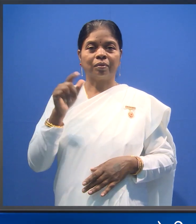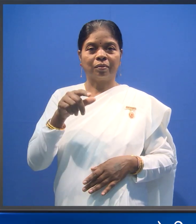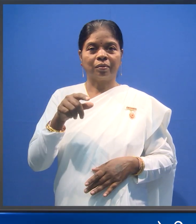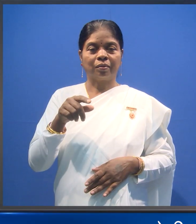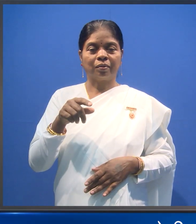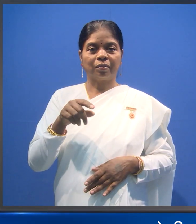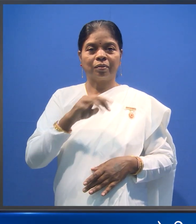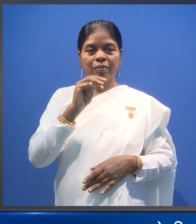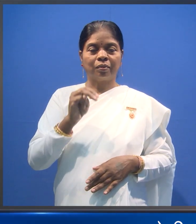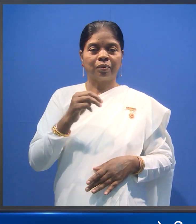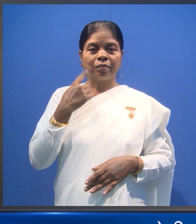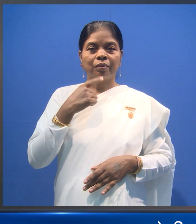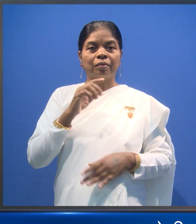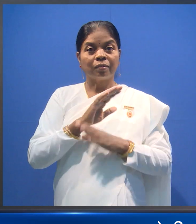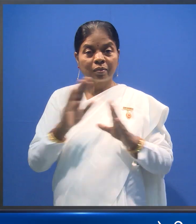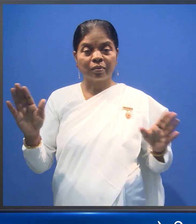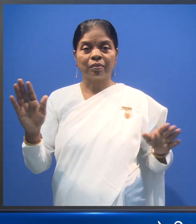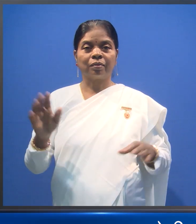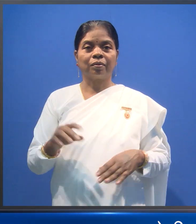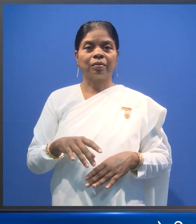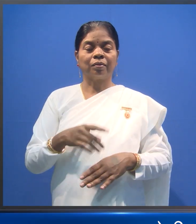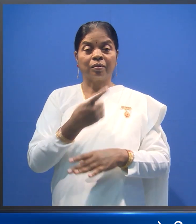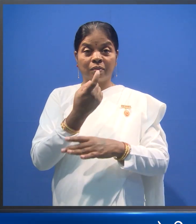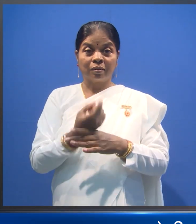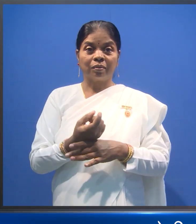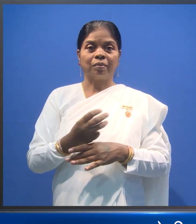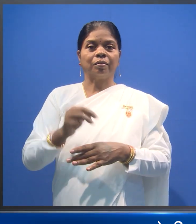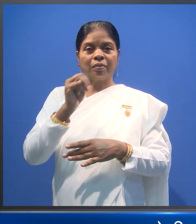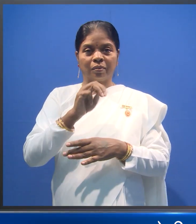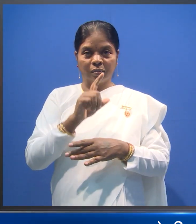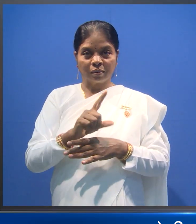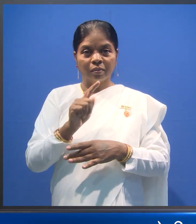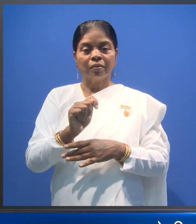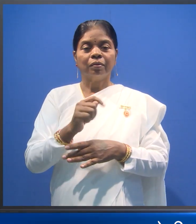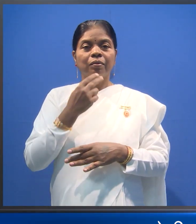मुलगा दुसरा कोणी नसून ते जॉन विलेट होते.